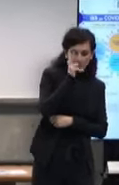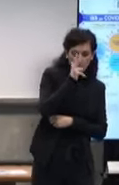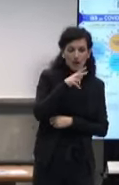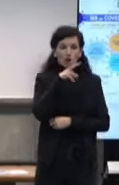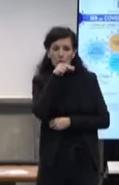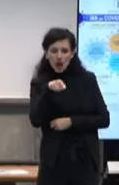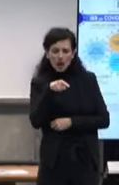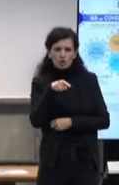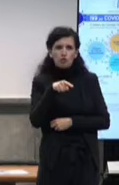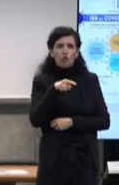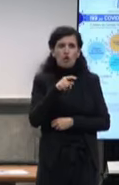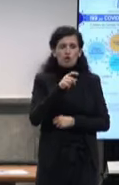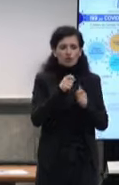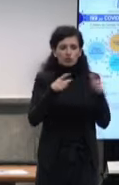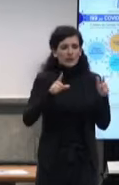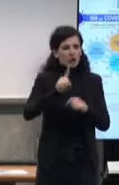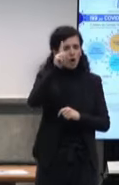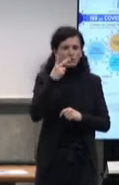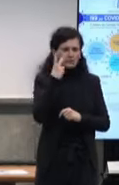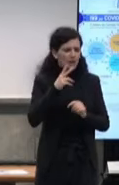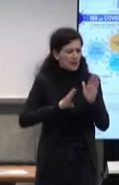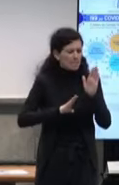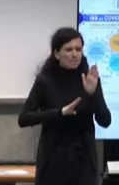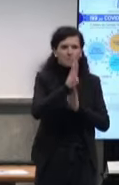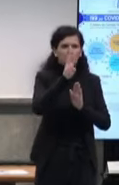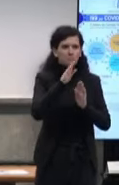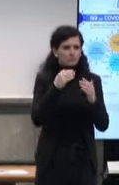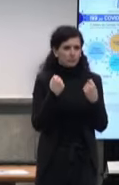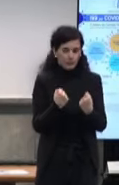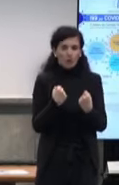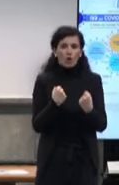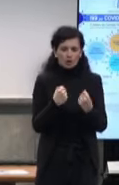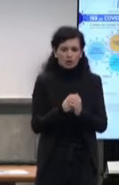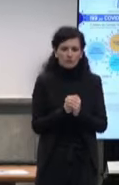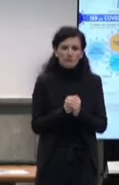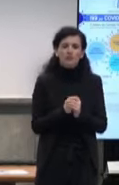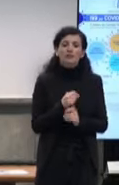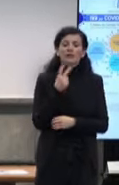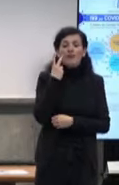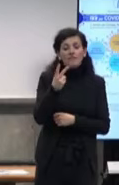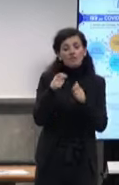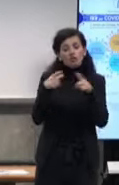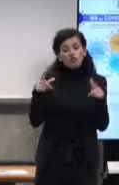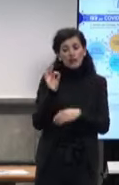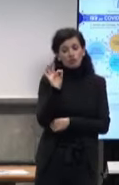picco dopo di che però se si va a vedere le città del centro sud